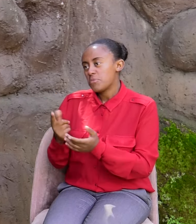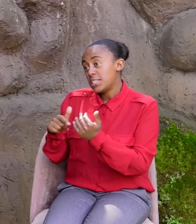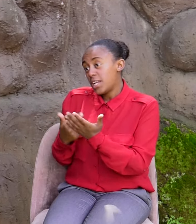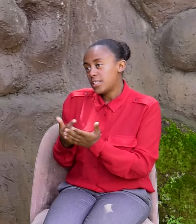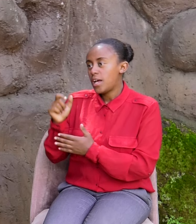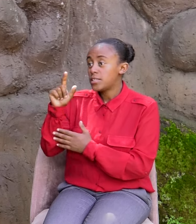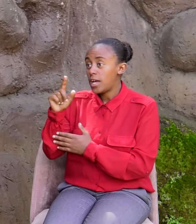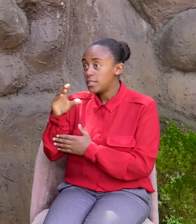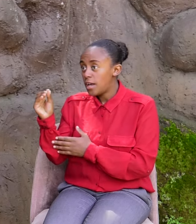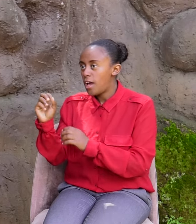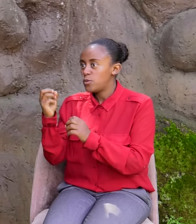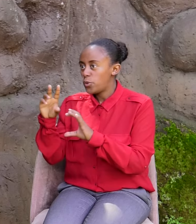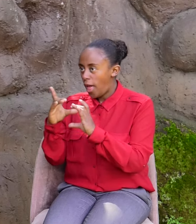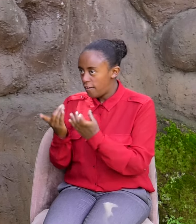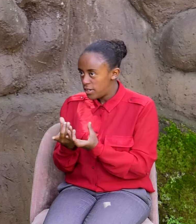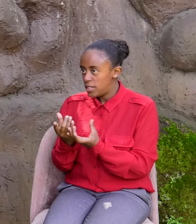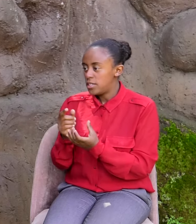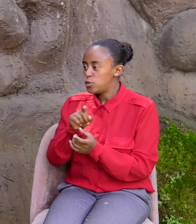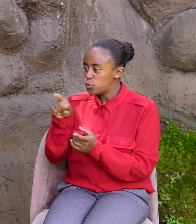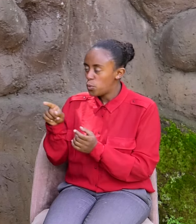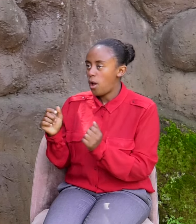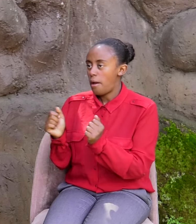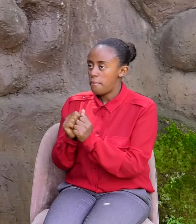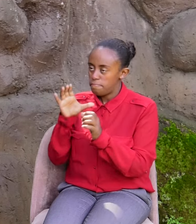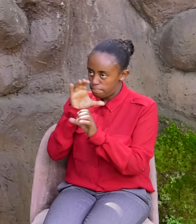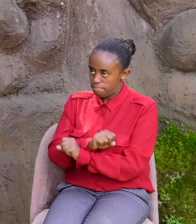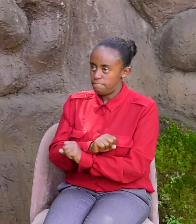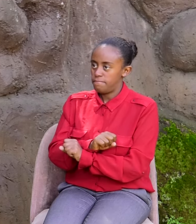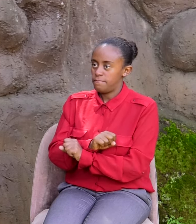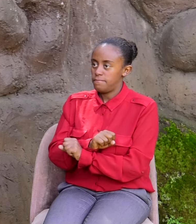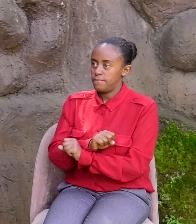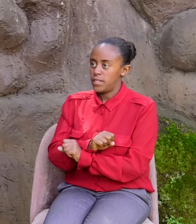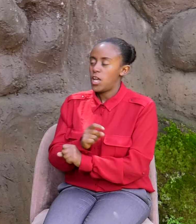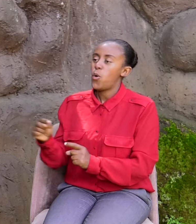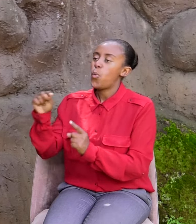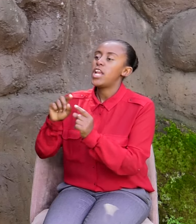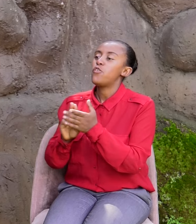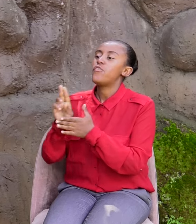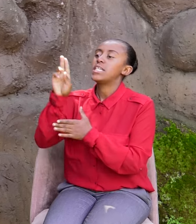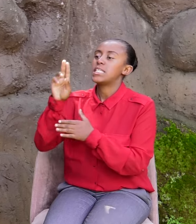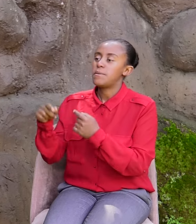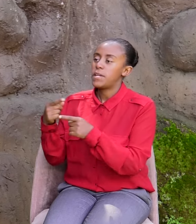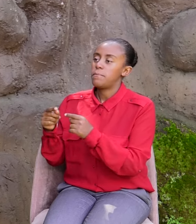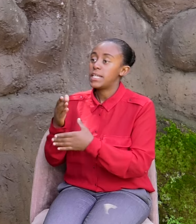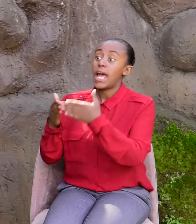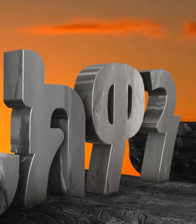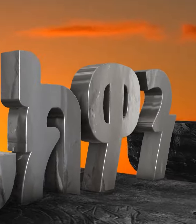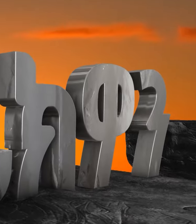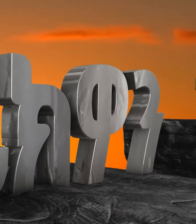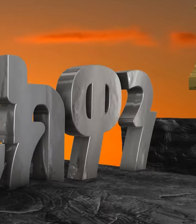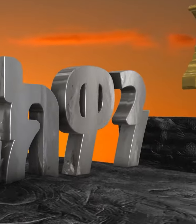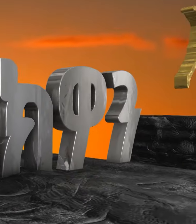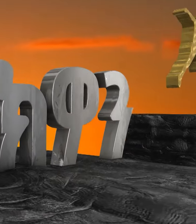ስለዚህ 11 እና 12 እሱ ጋር አጠናቅቄ ወደ ዩኒቨርሲቲ የሚሄድበት ደረጃ ደረሰ ማለት